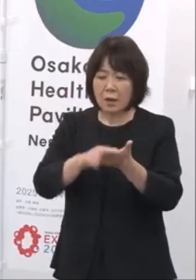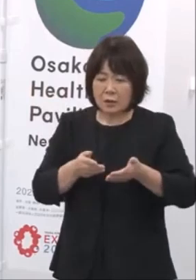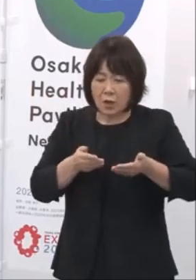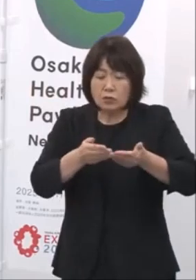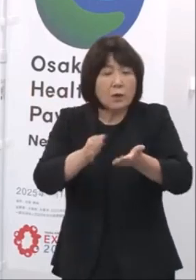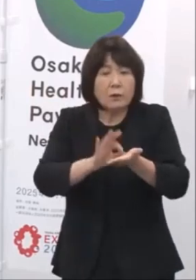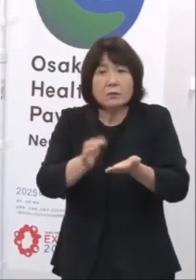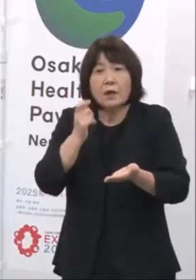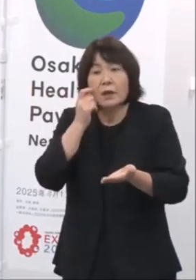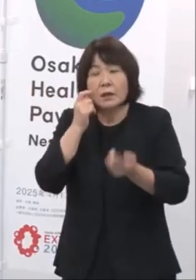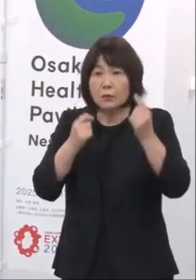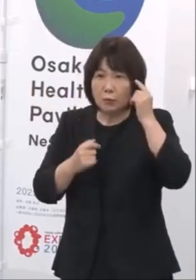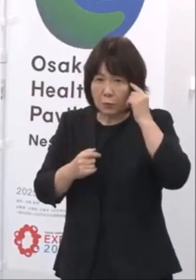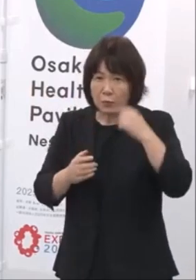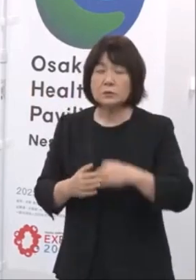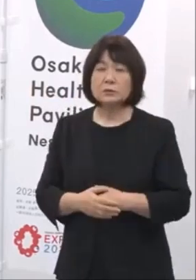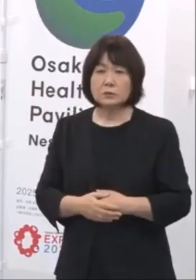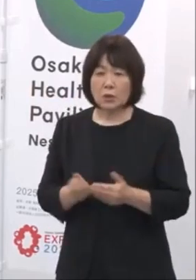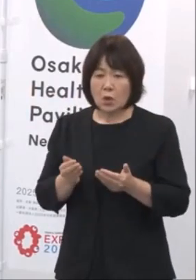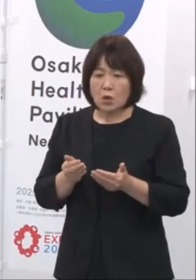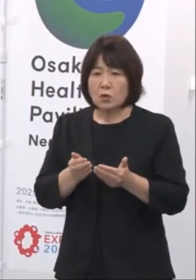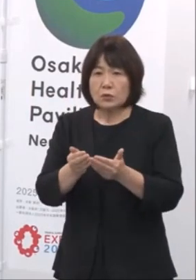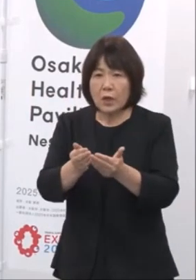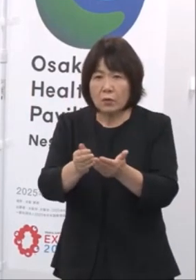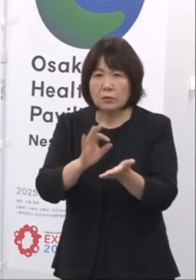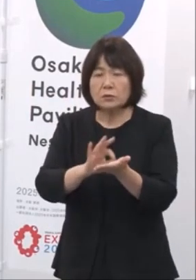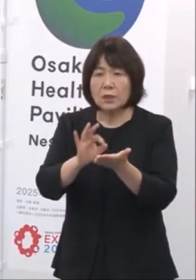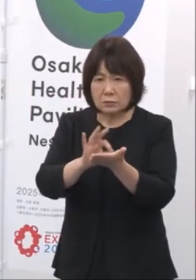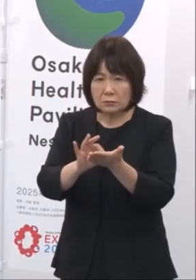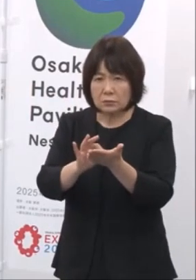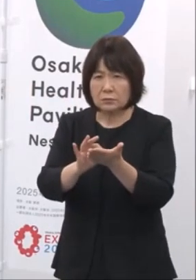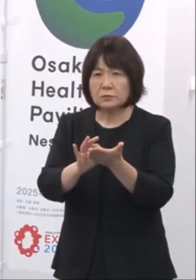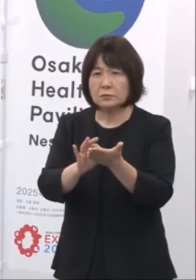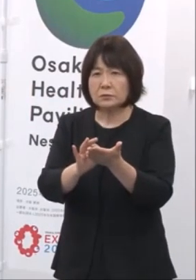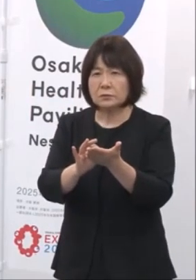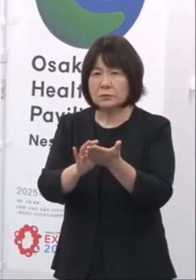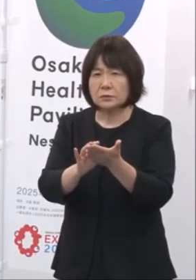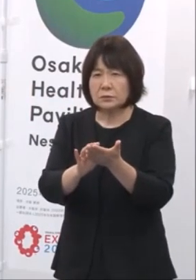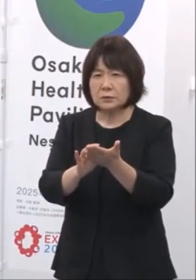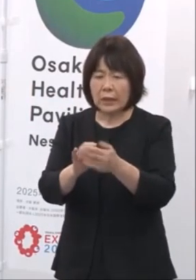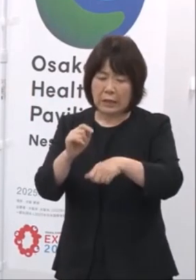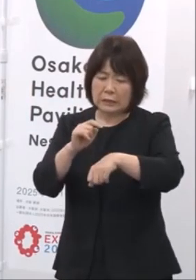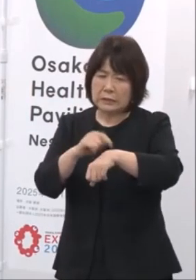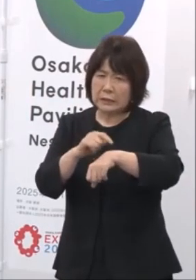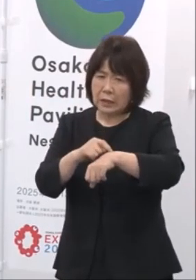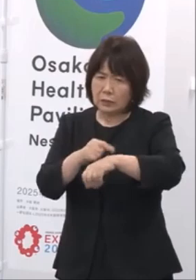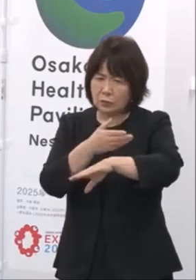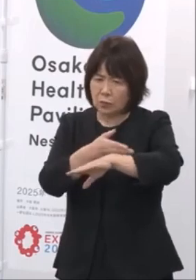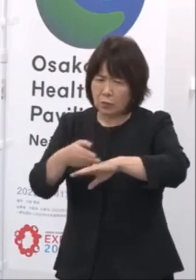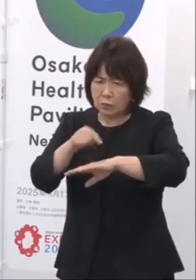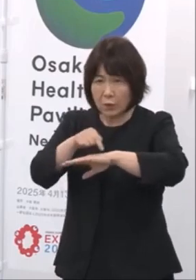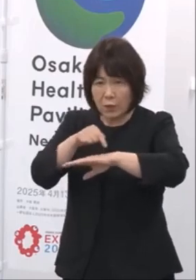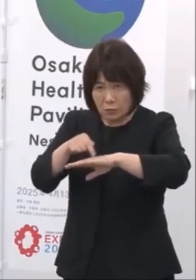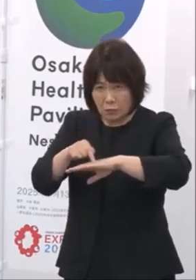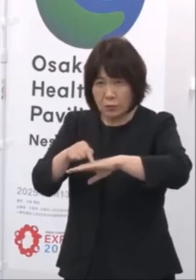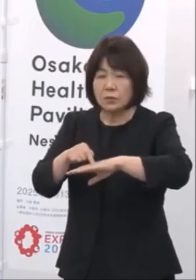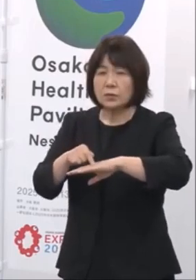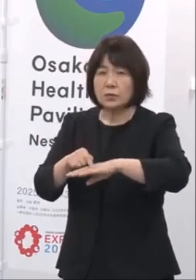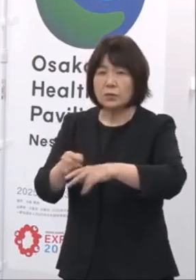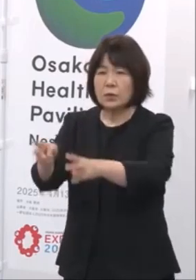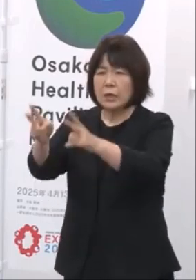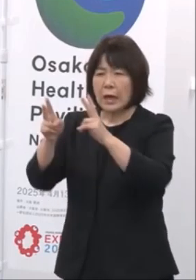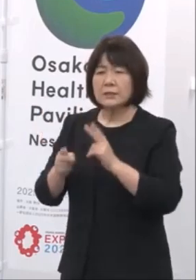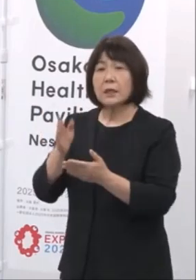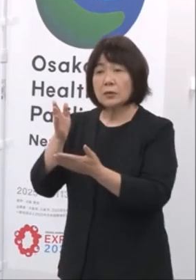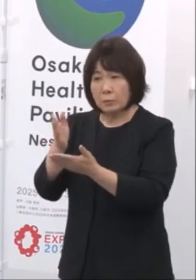ど、この船舶を使うという時のこの時間のスケジュール感といいますか、橋があかんようにな